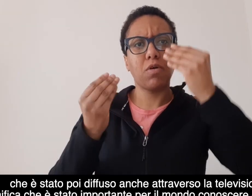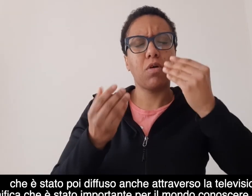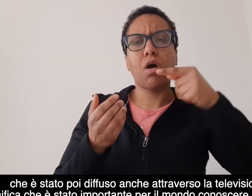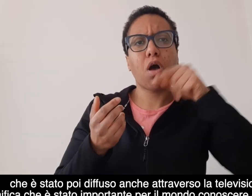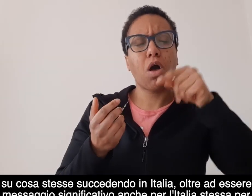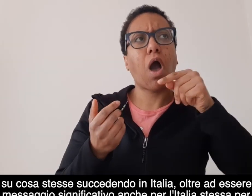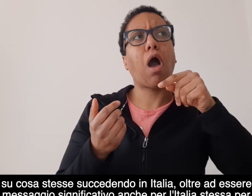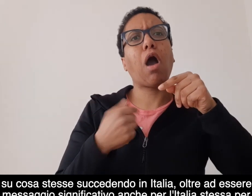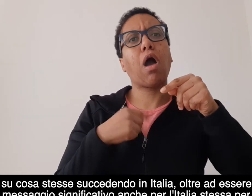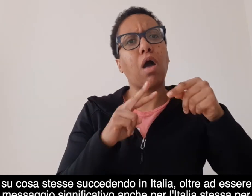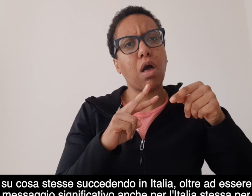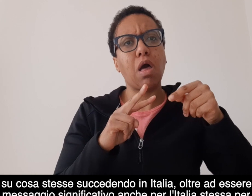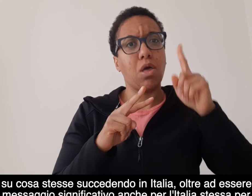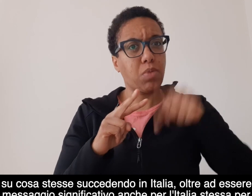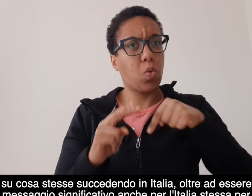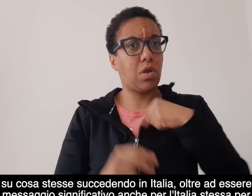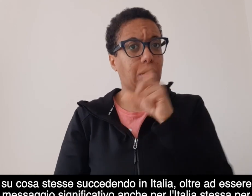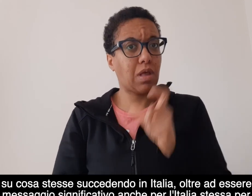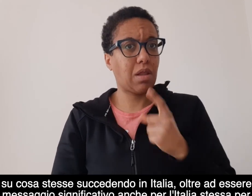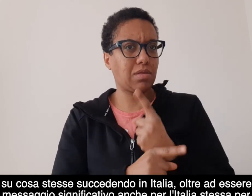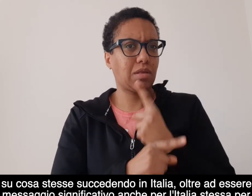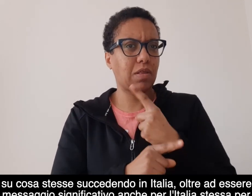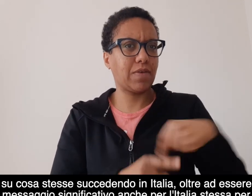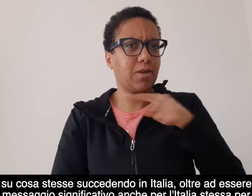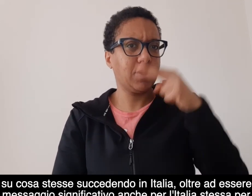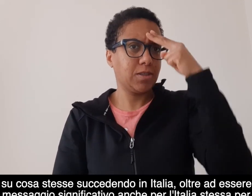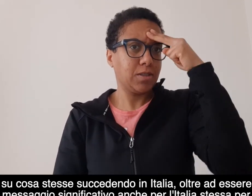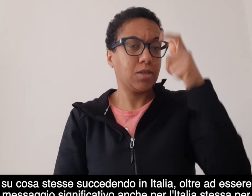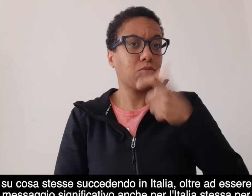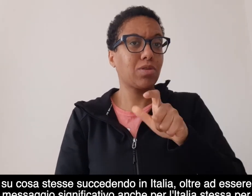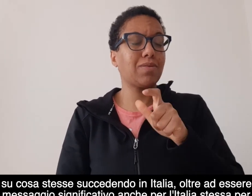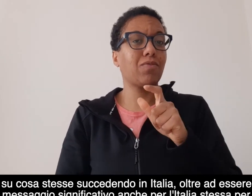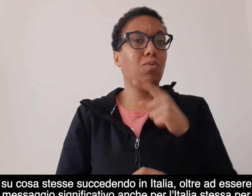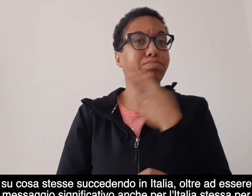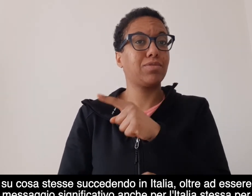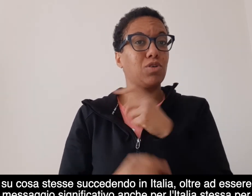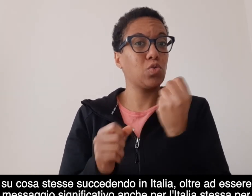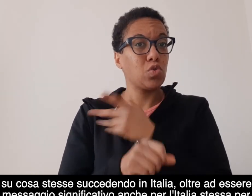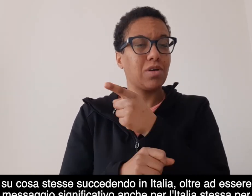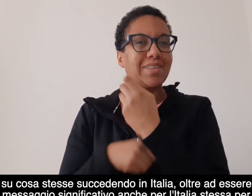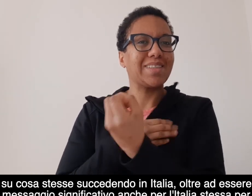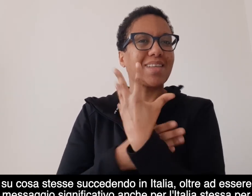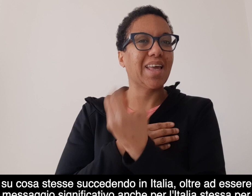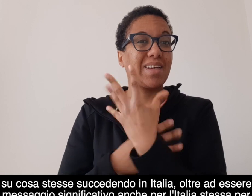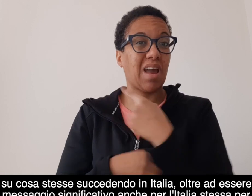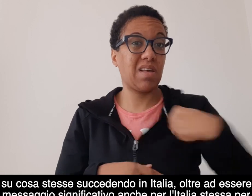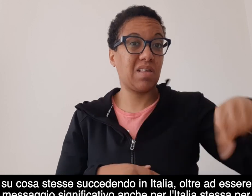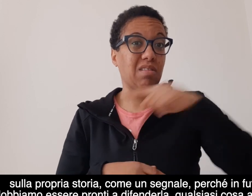su cosa stesse succedendo in italia oltre a essere stato un messaggio significativo anche per l'italia stessa per riflettere